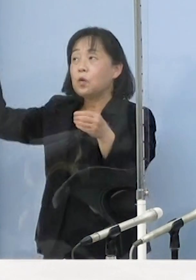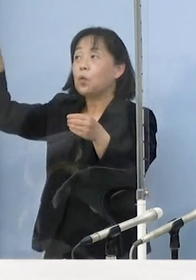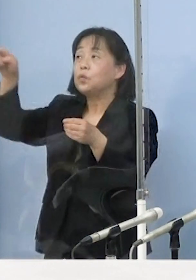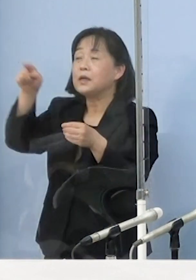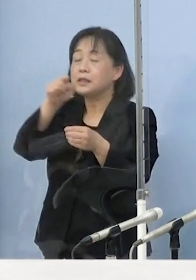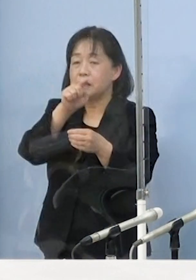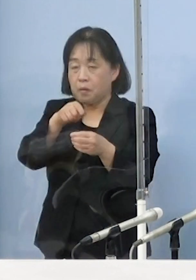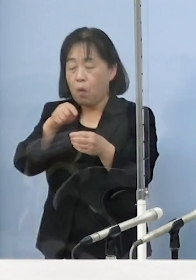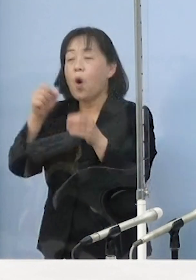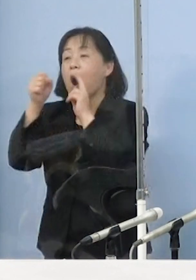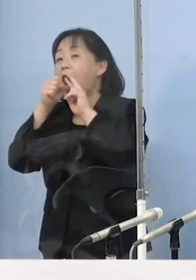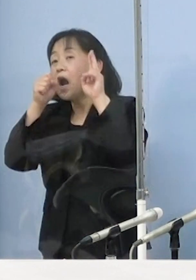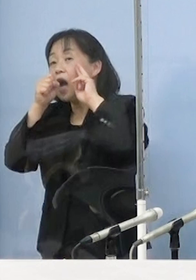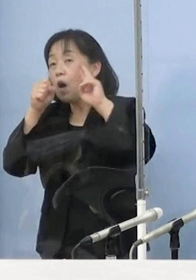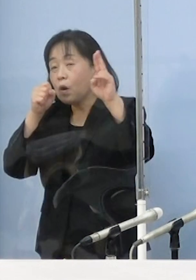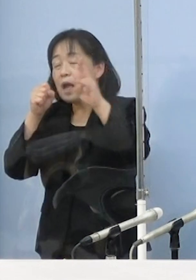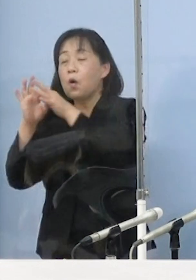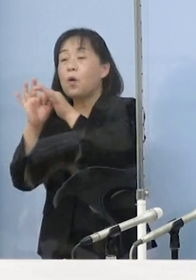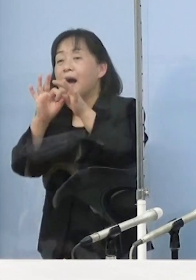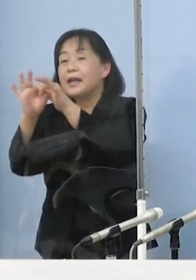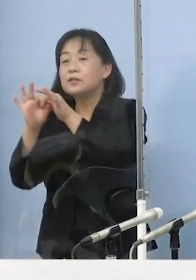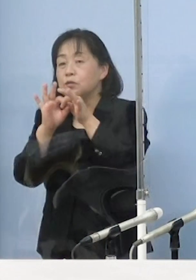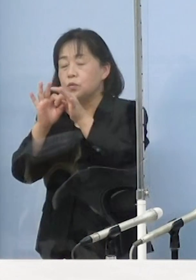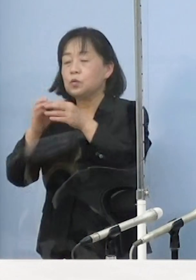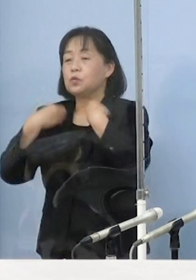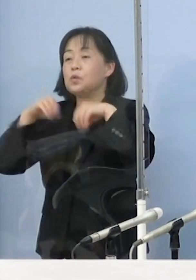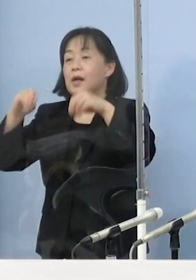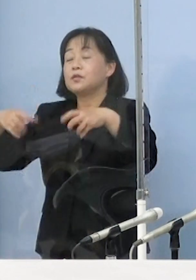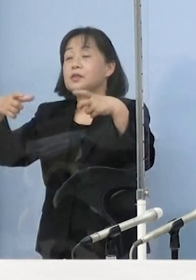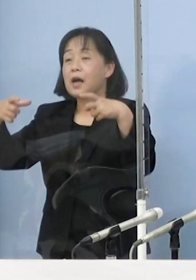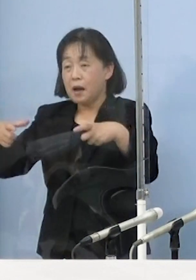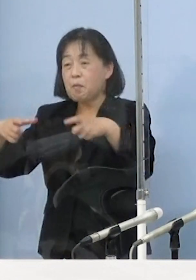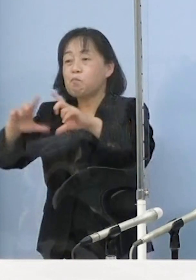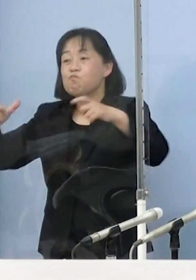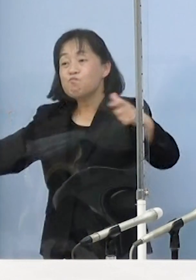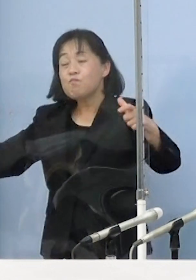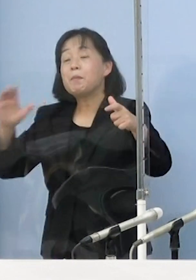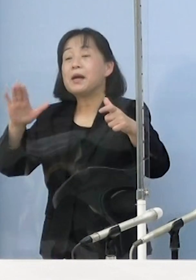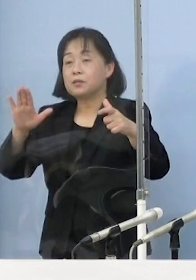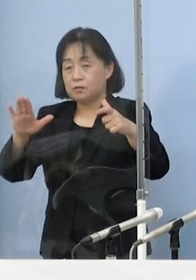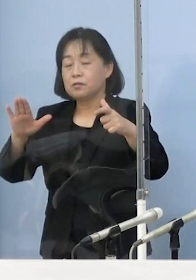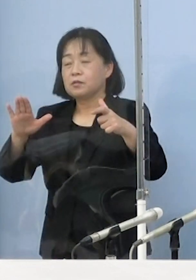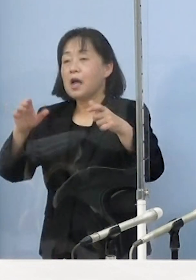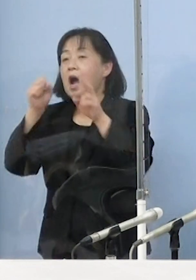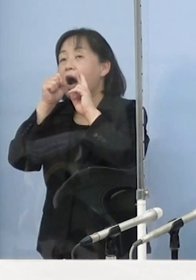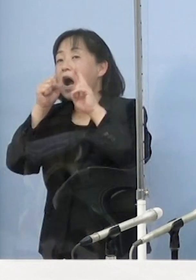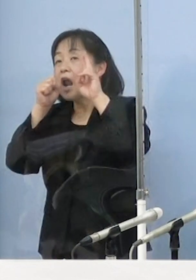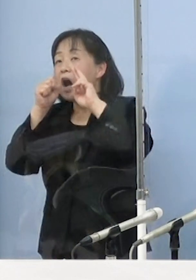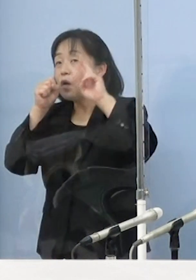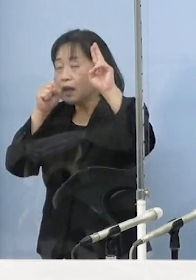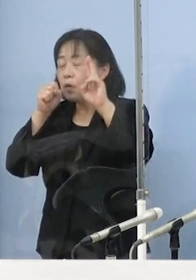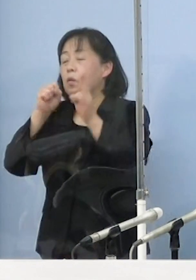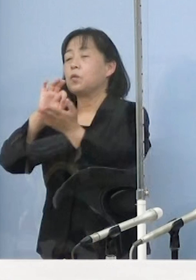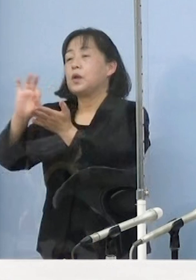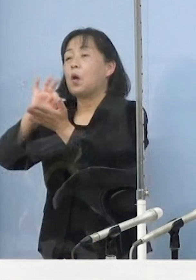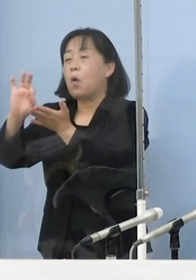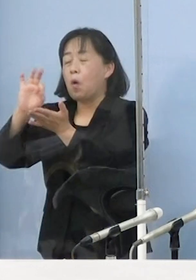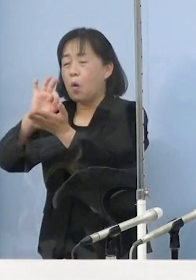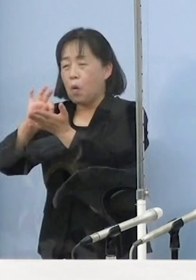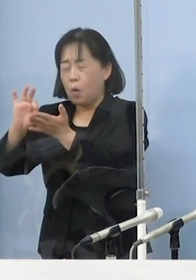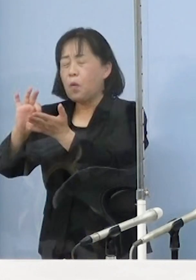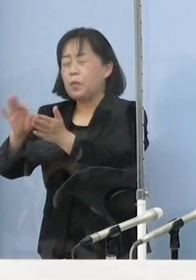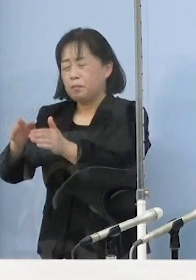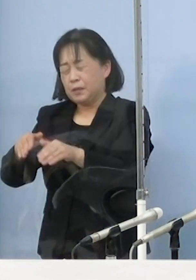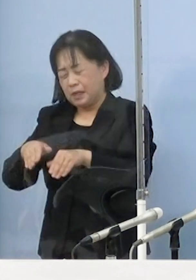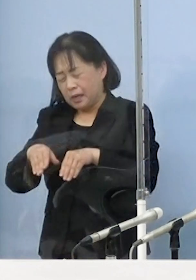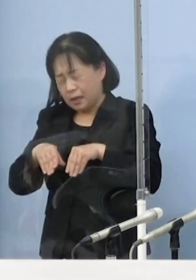してクラスターが出ている、多発しております。ぜひこれまで以上にカラオケの設備の利用をぜひ控え